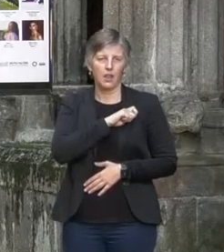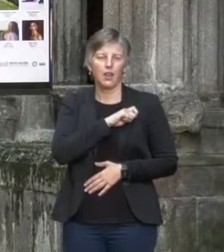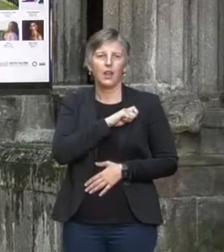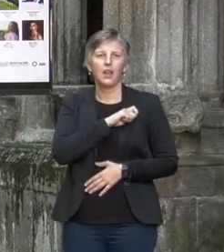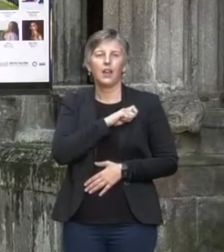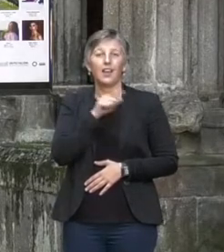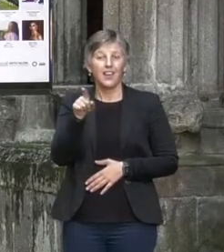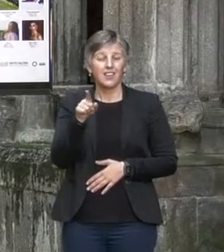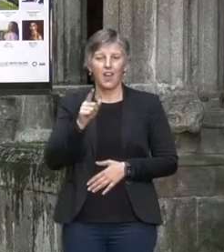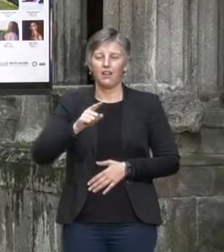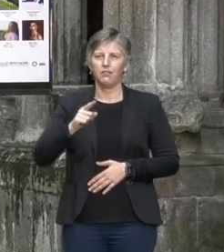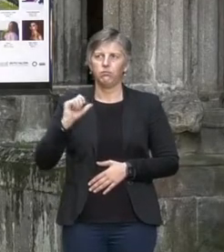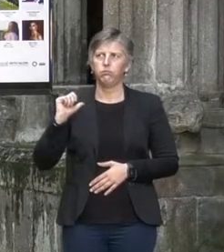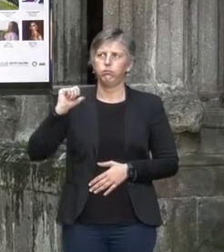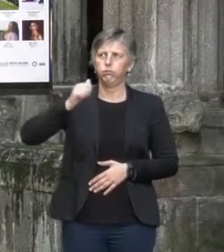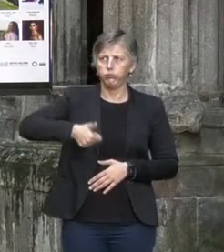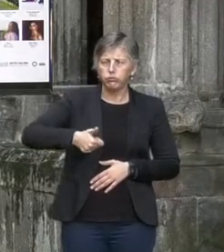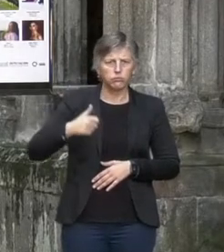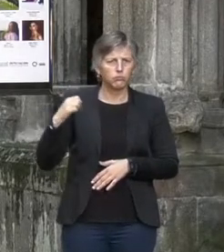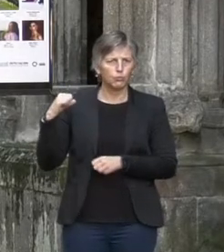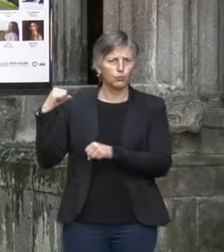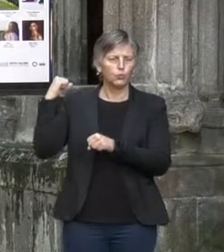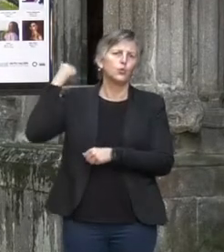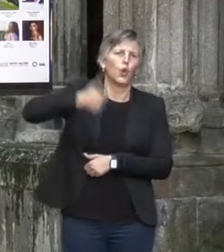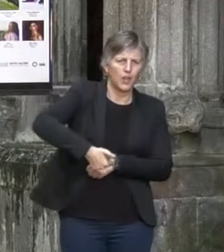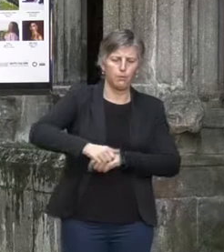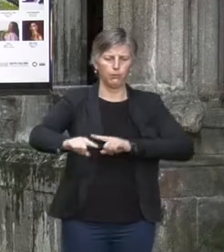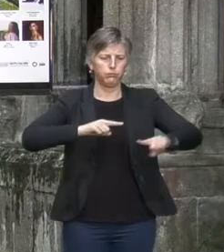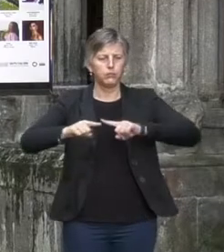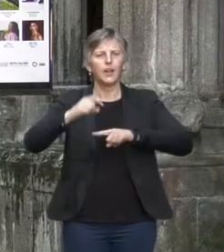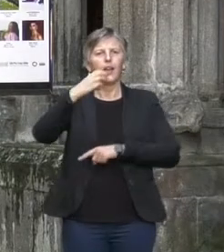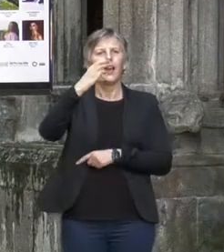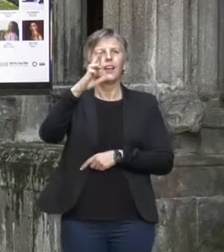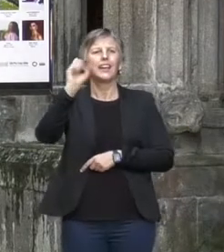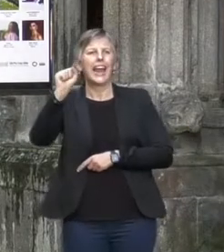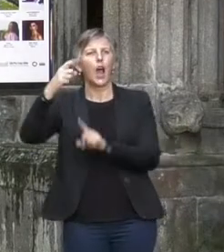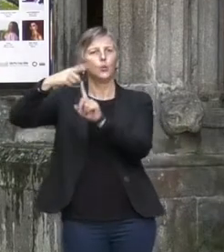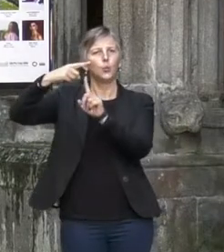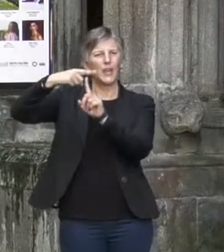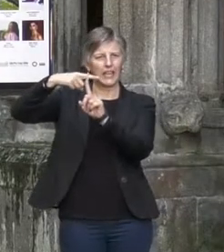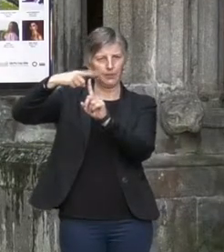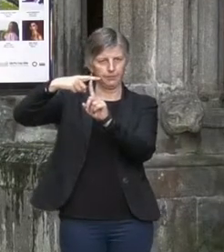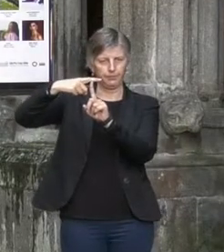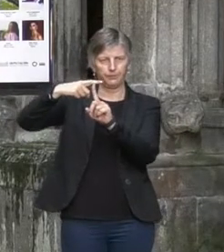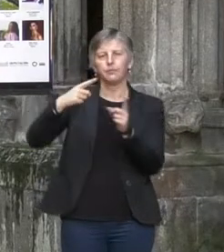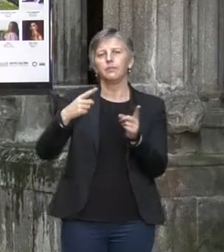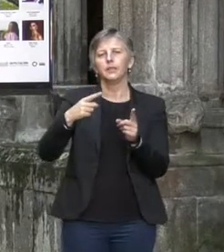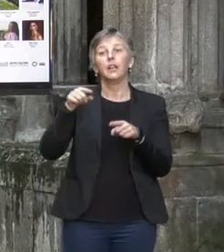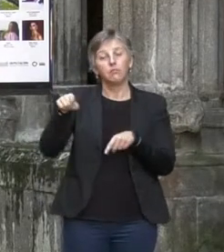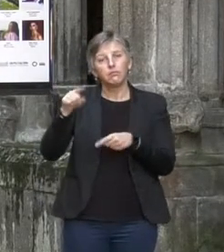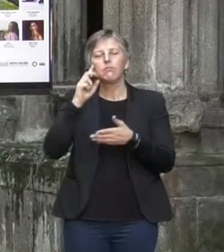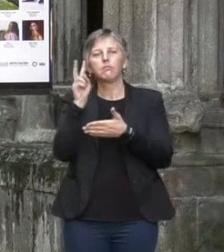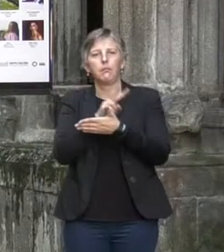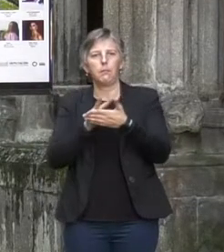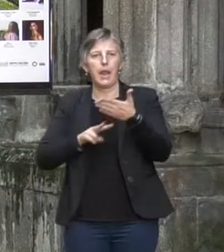que dirixiu durante moito tempo o CRA de Tui que vaya a leer